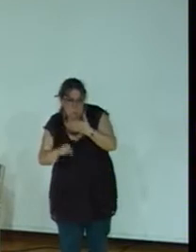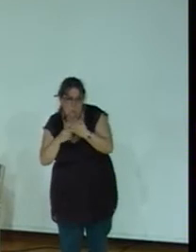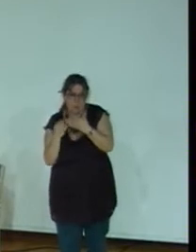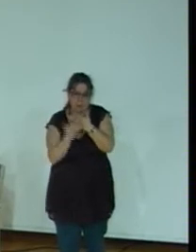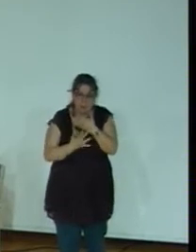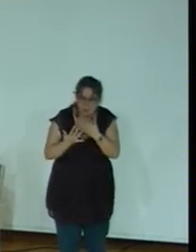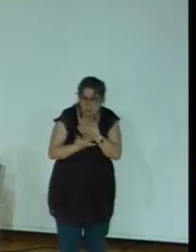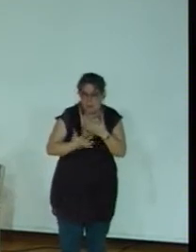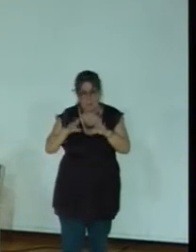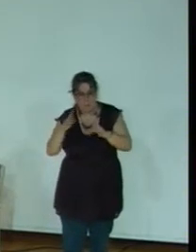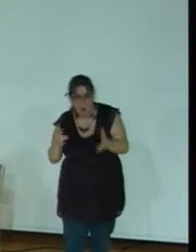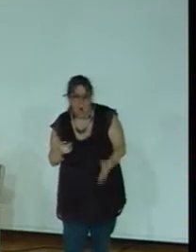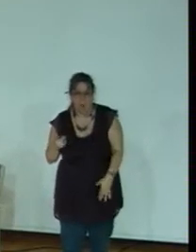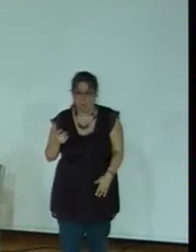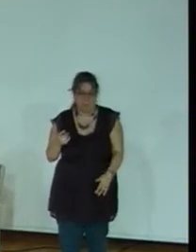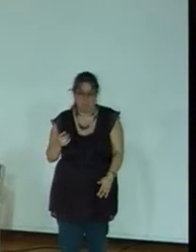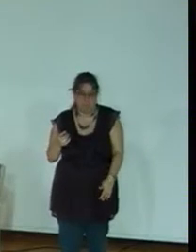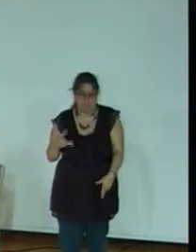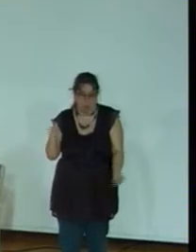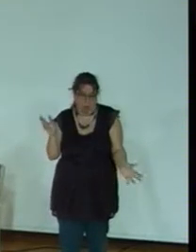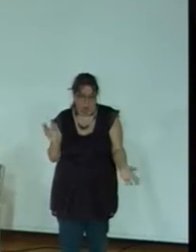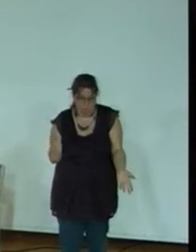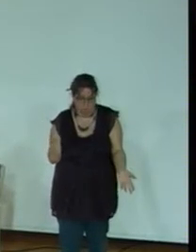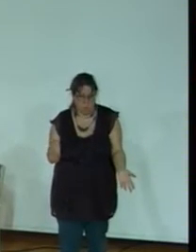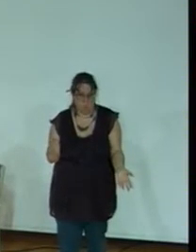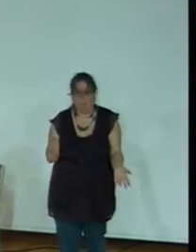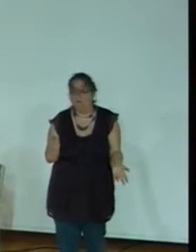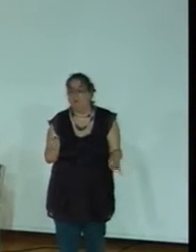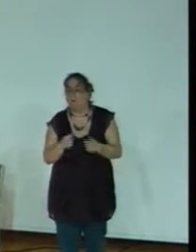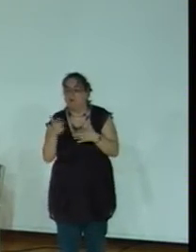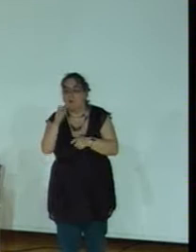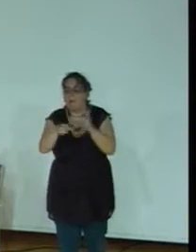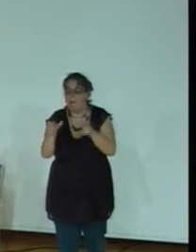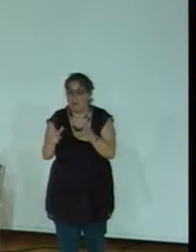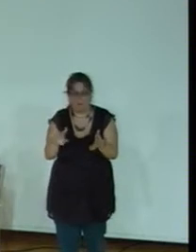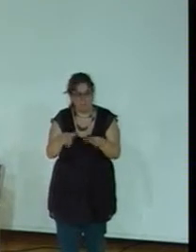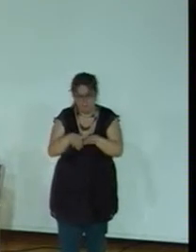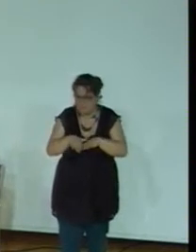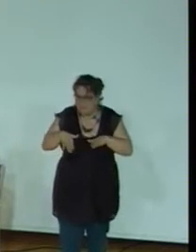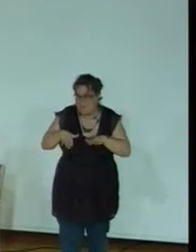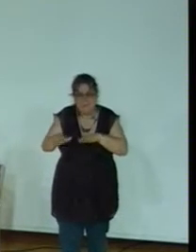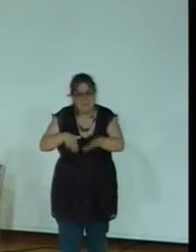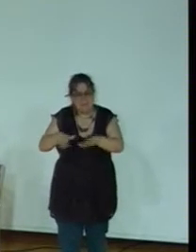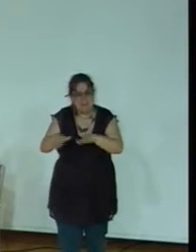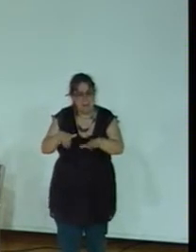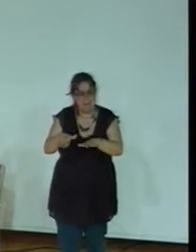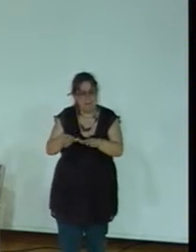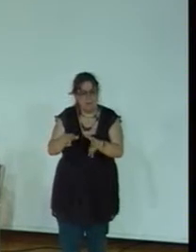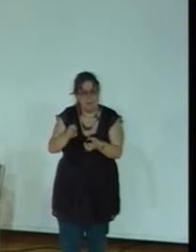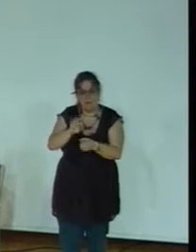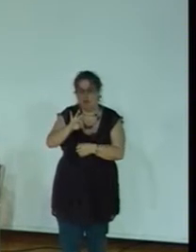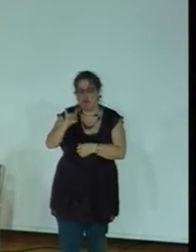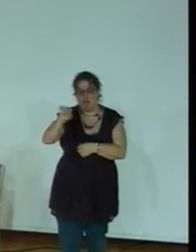choses, ce n'est pas un problème. S'il y a quelques utilisateurs de Tor, un système permettant d'aller sur le web de